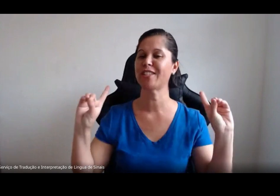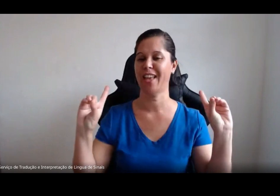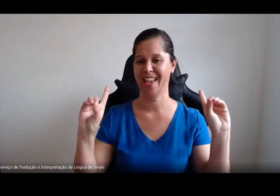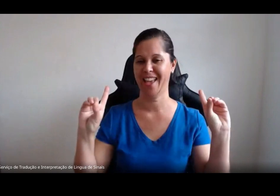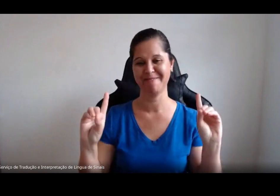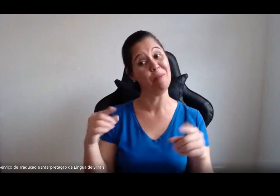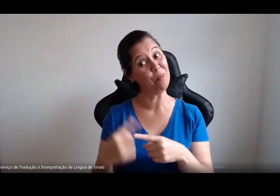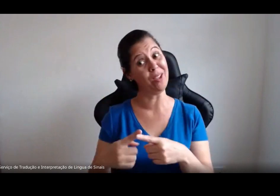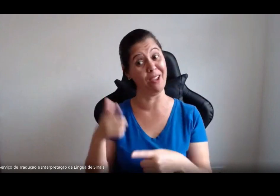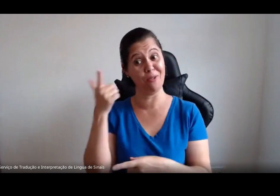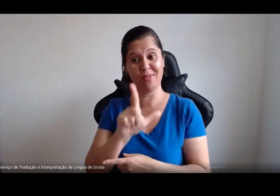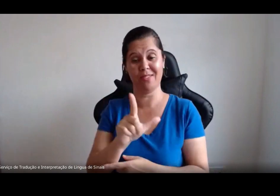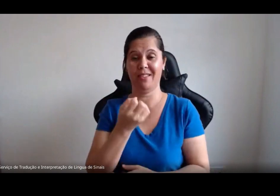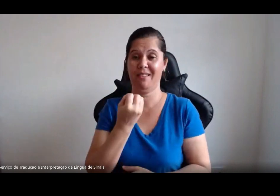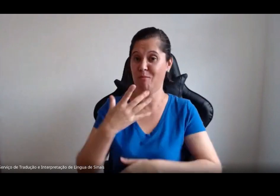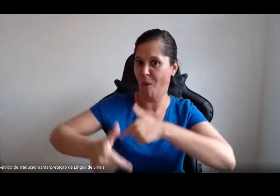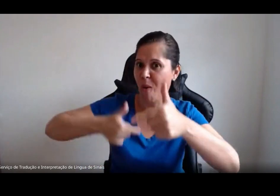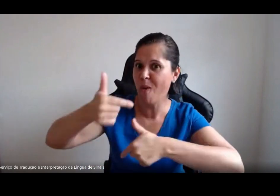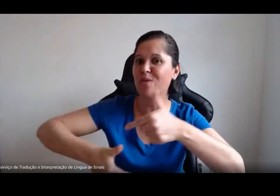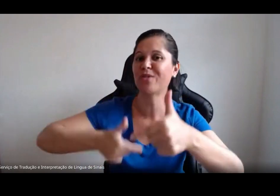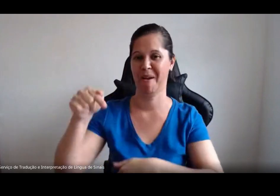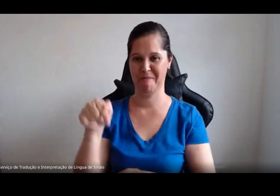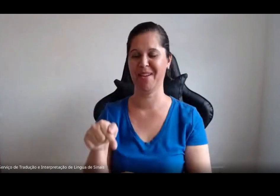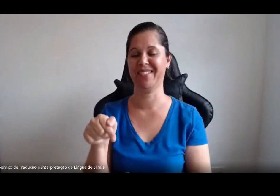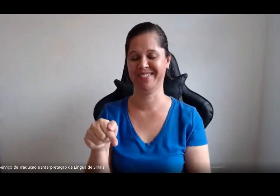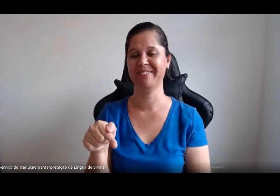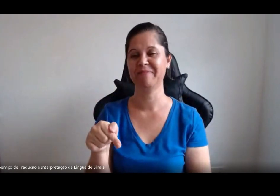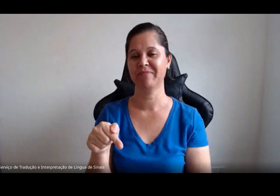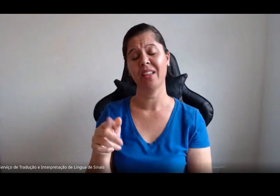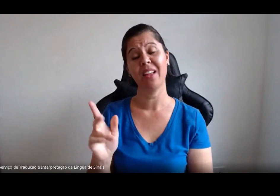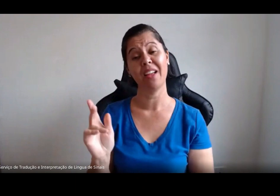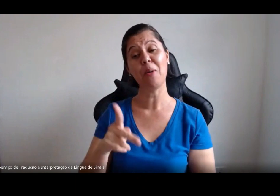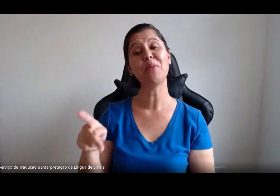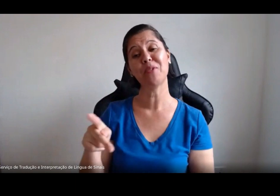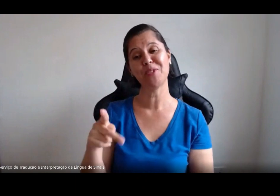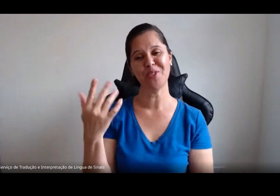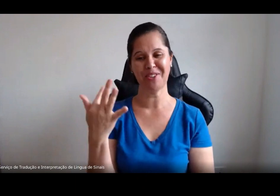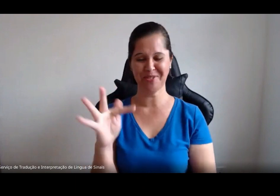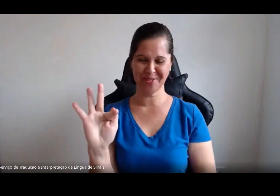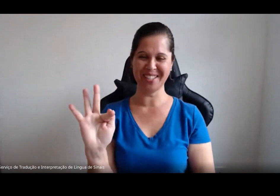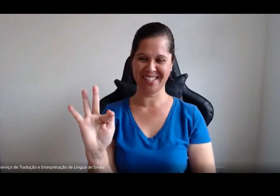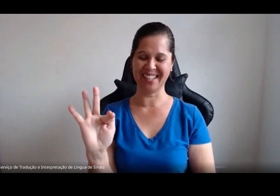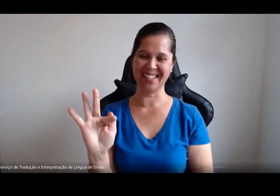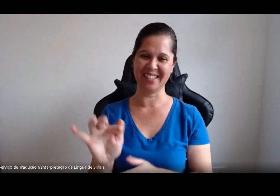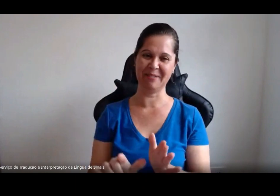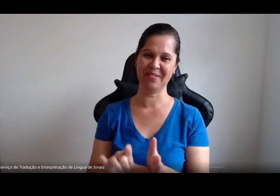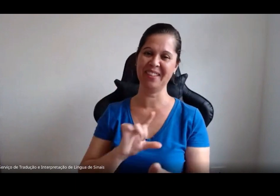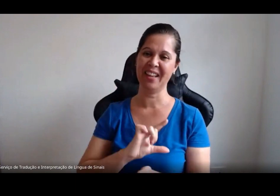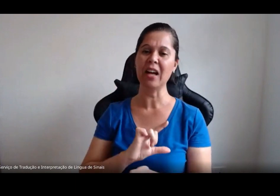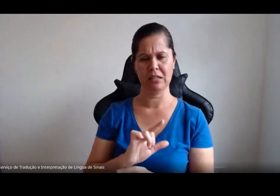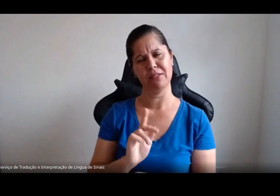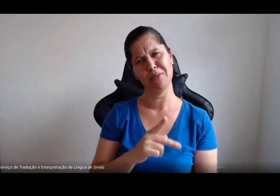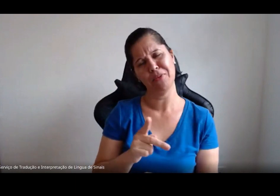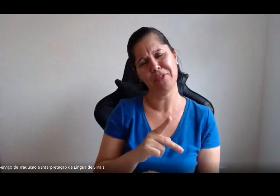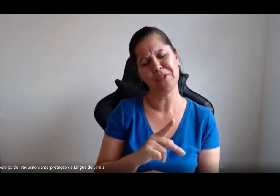divorciei ao arrumar um bom trabalho. Desta vez, como professora de francês. Eu antes fui